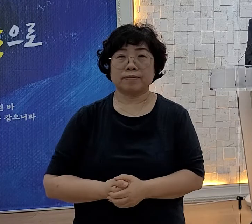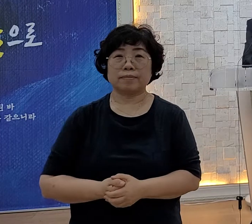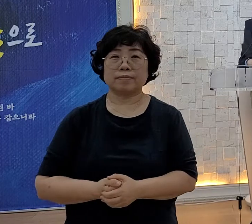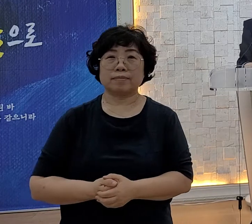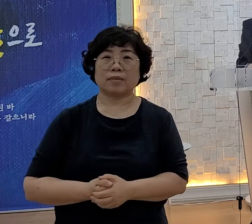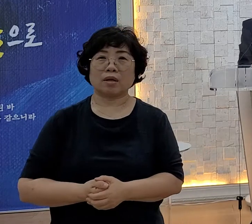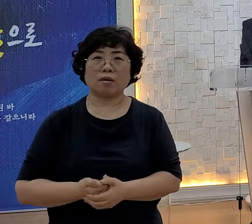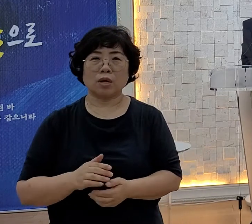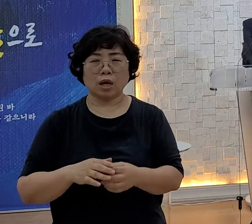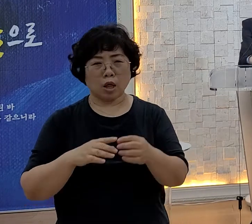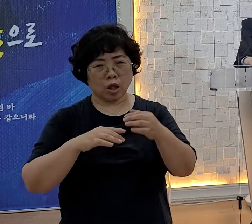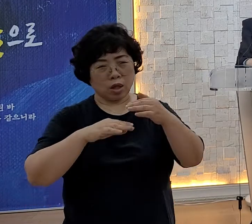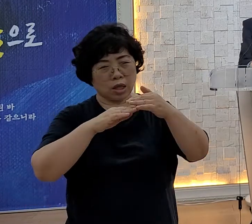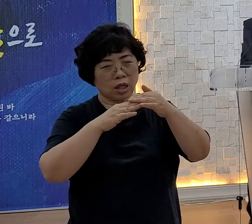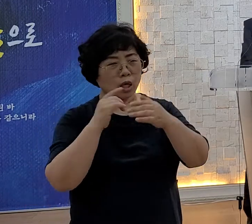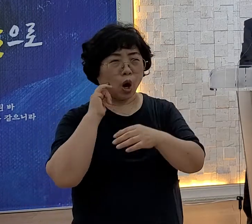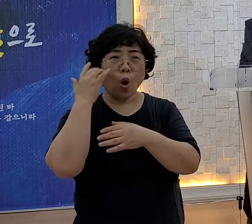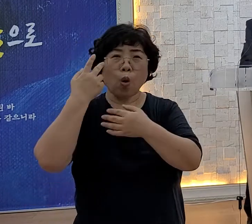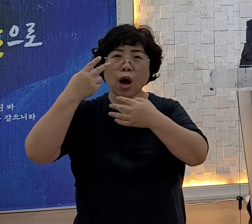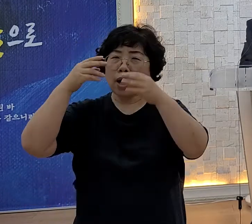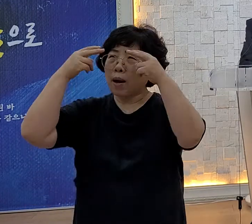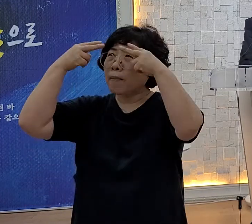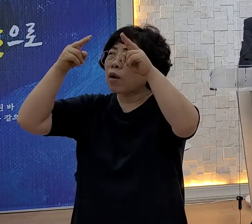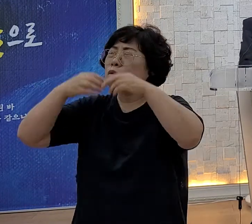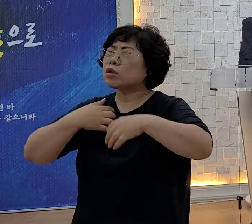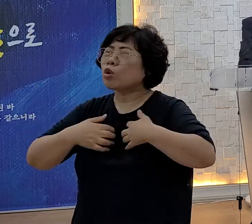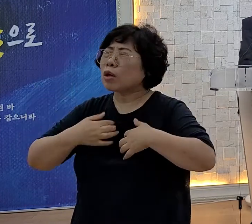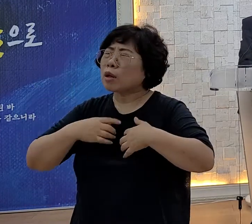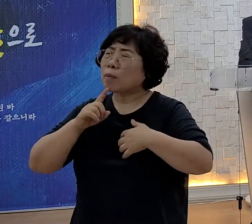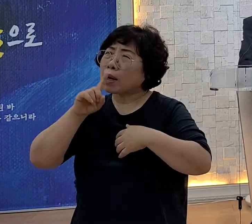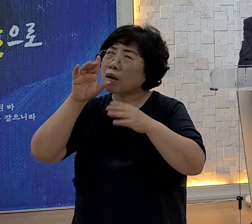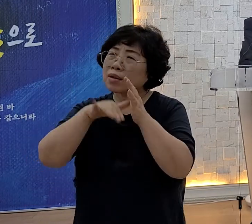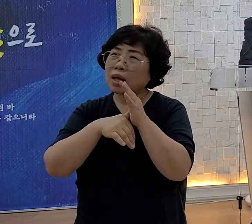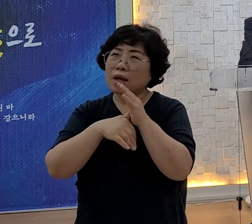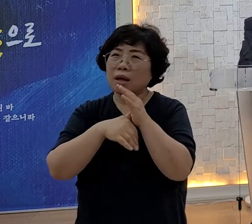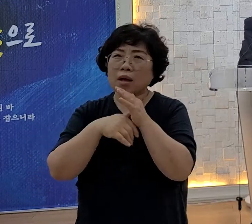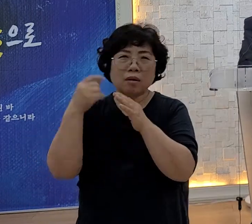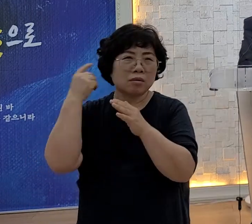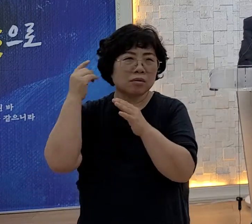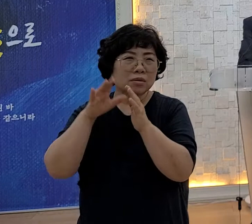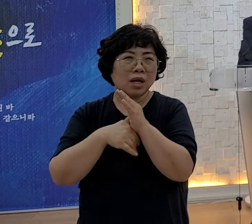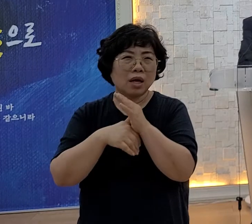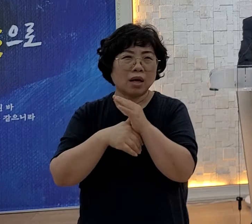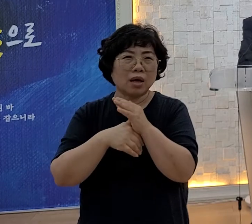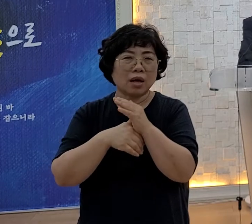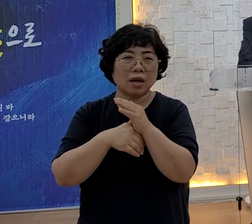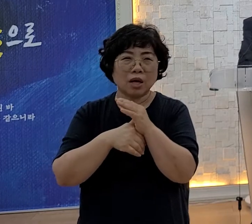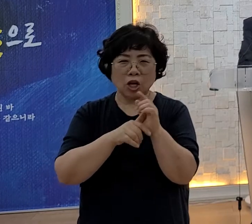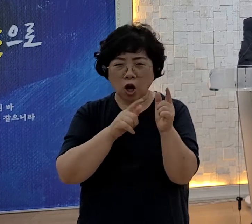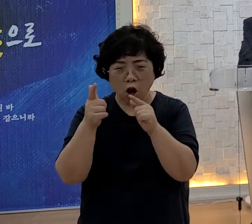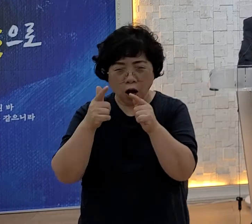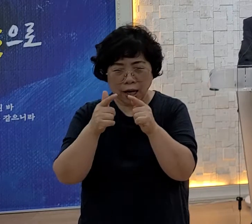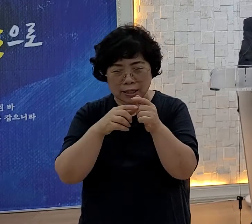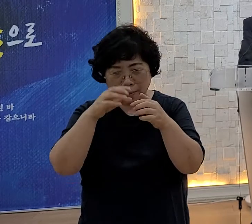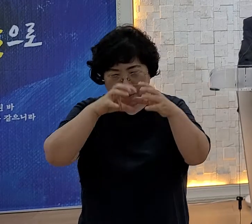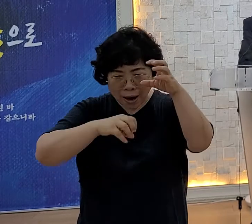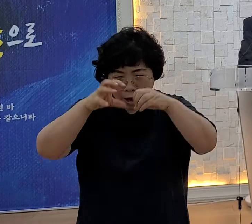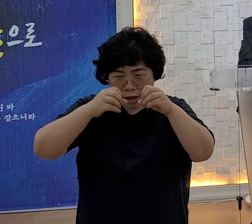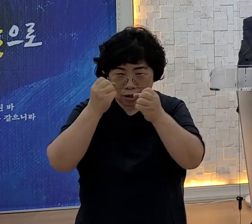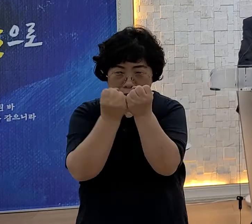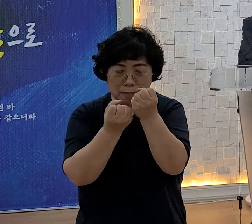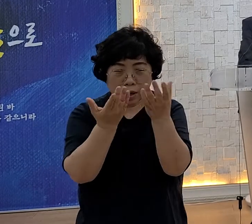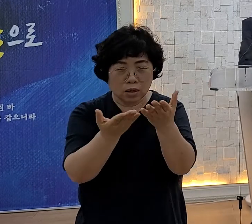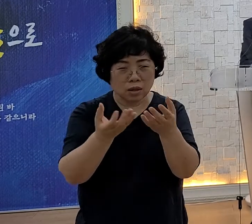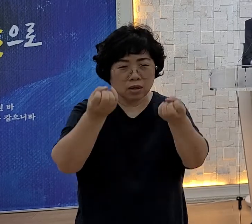소화가 잘 안 돼요. 그래서 제가 이제는 주일마다 한 가지씩만 큰 주제로 나누면 더 좋겠다 이런 생각을